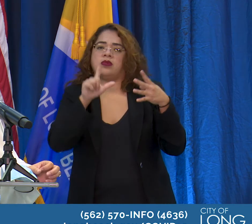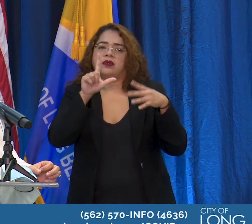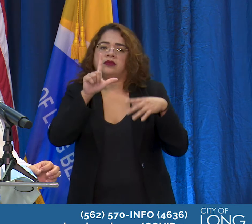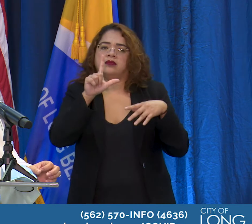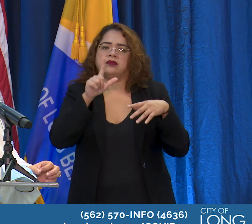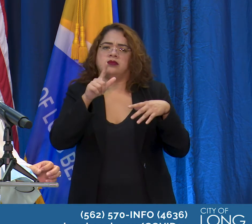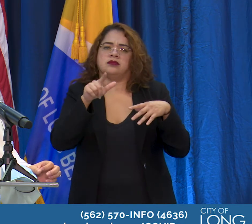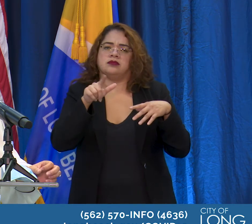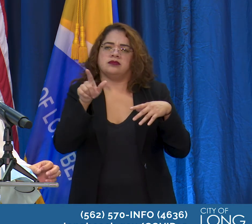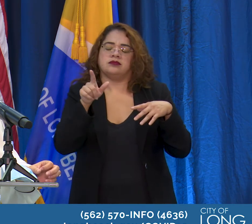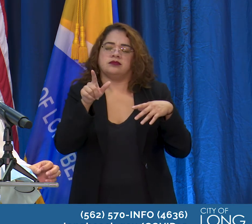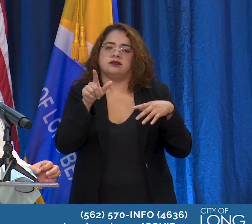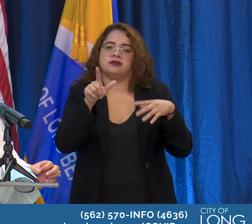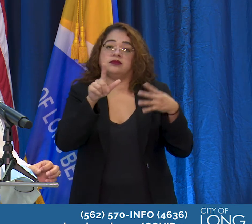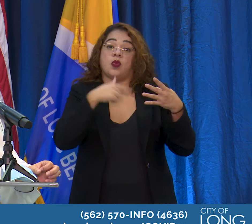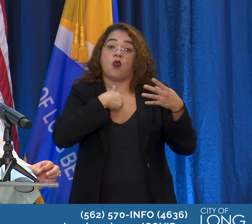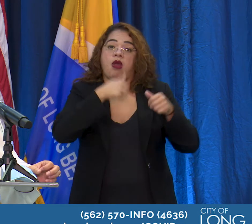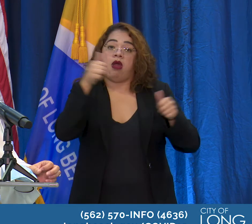Acumulados tenemos